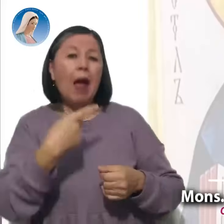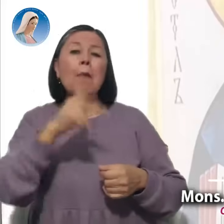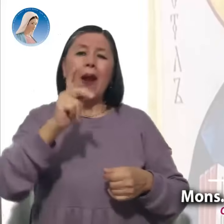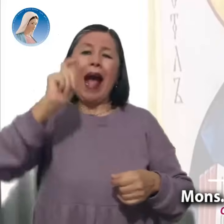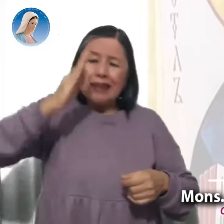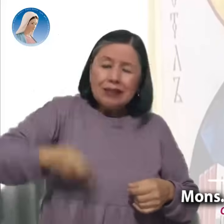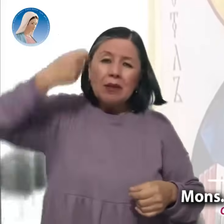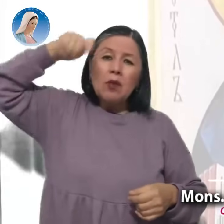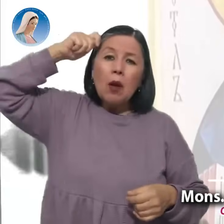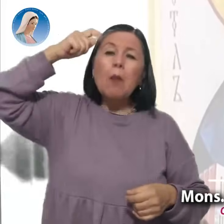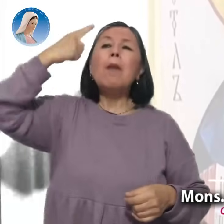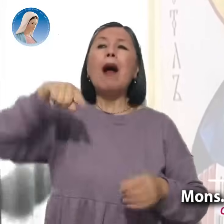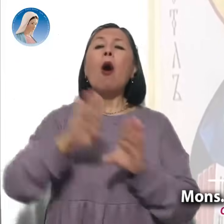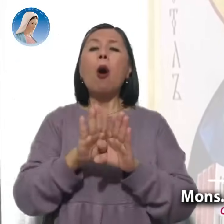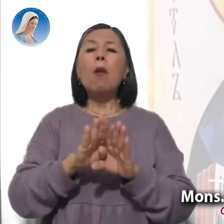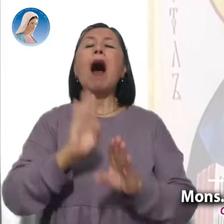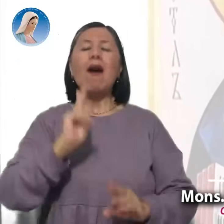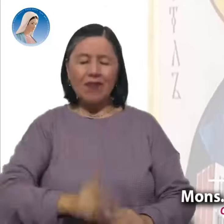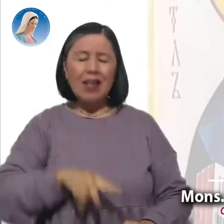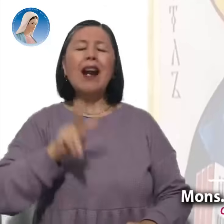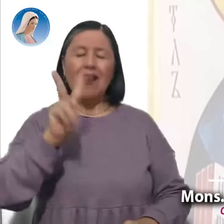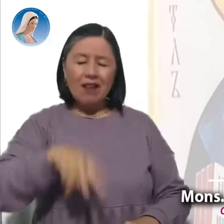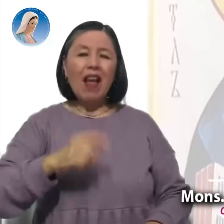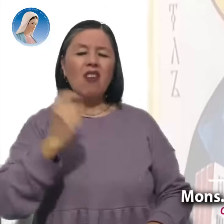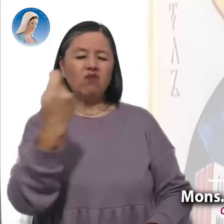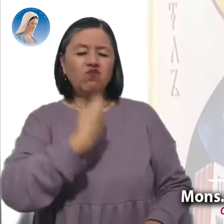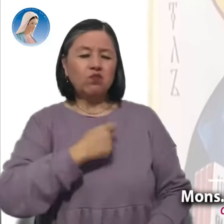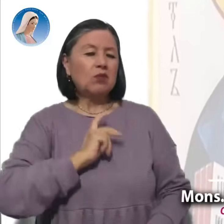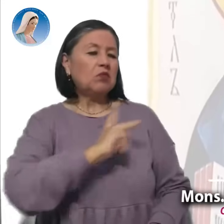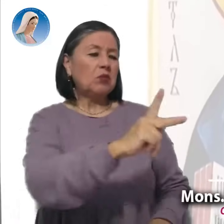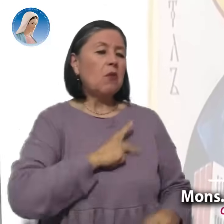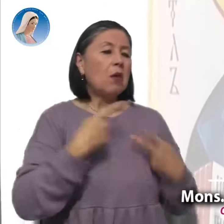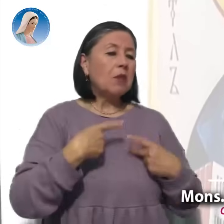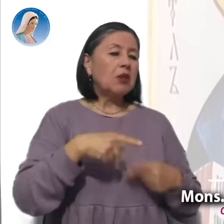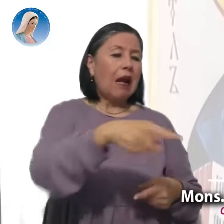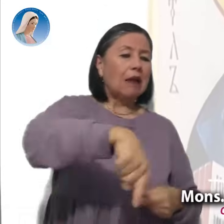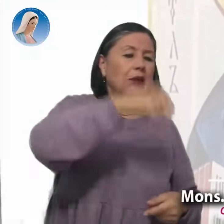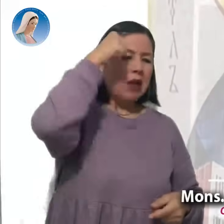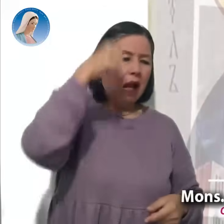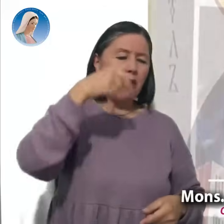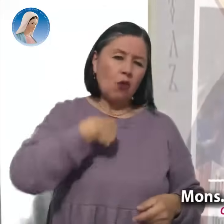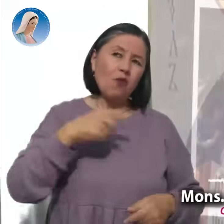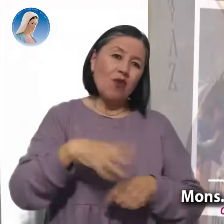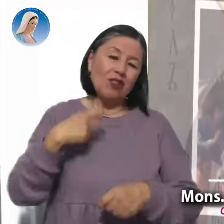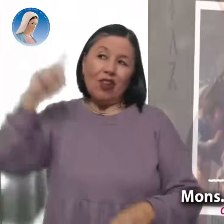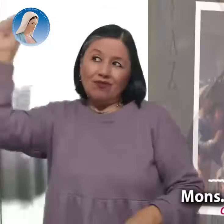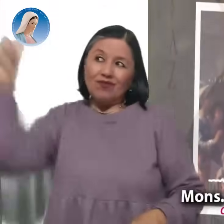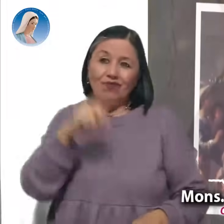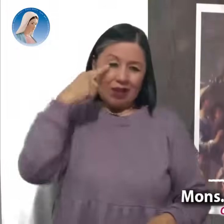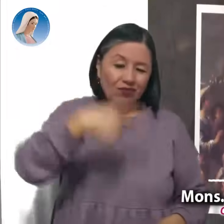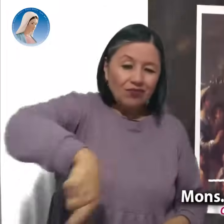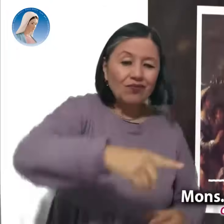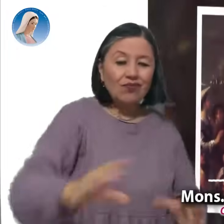signo de identificación con los pecadores a quienes ha venido a salvar. Y una